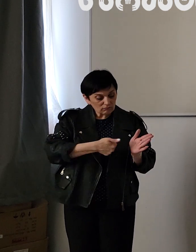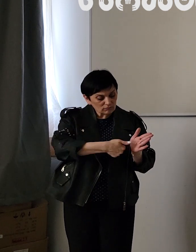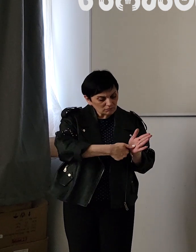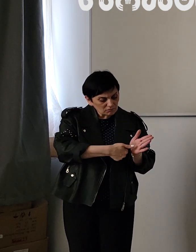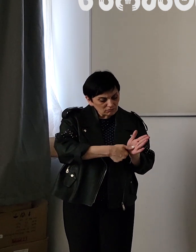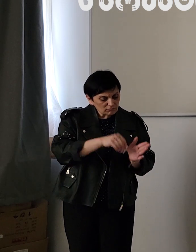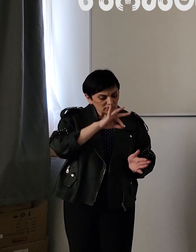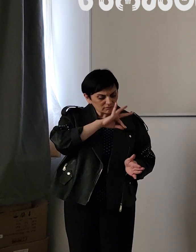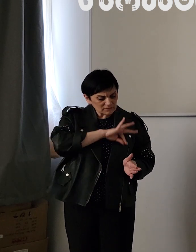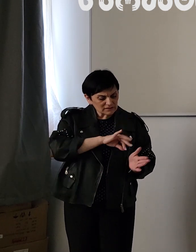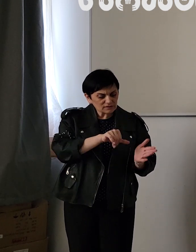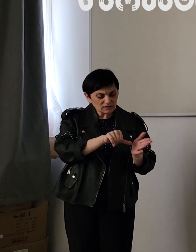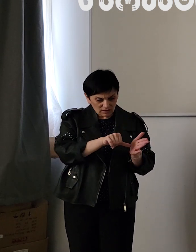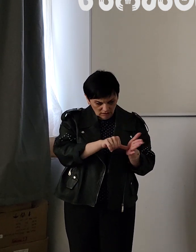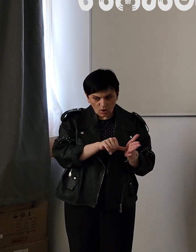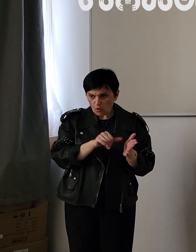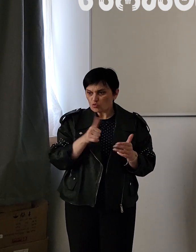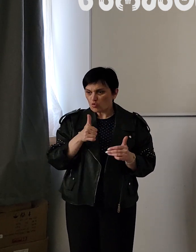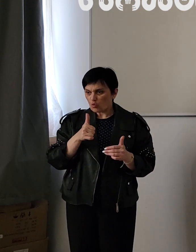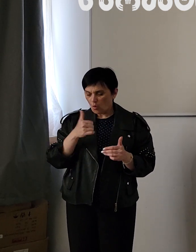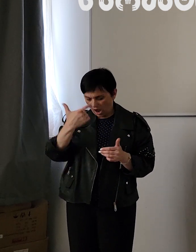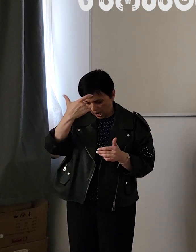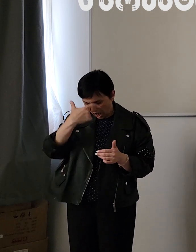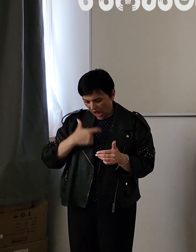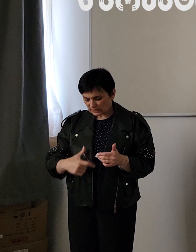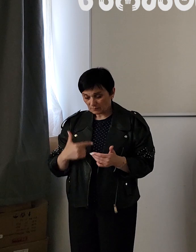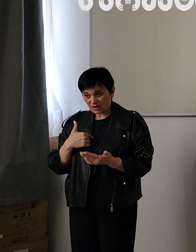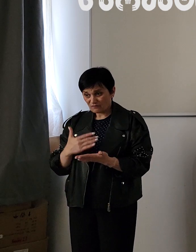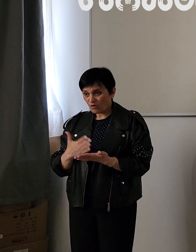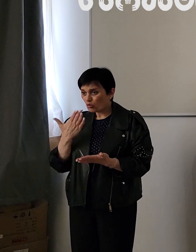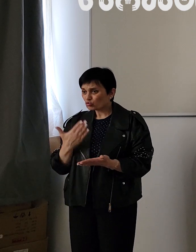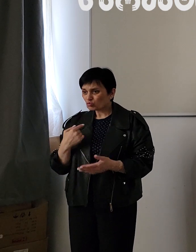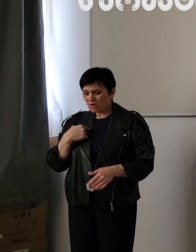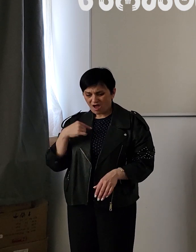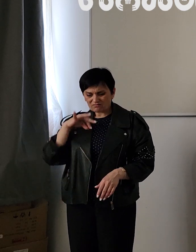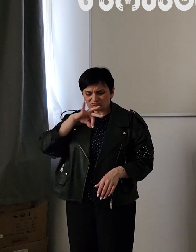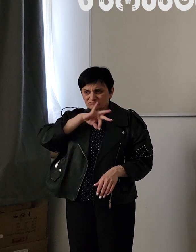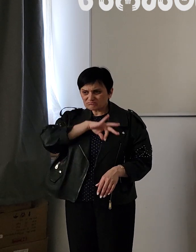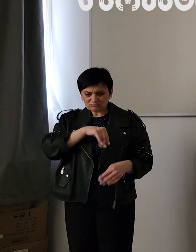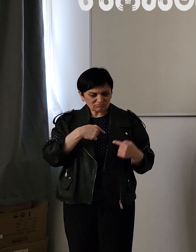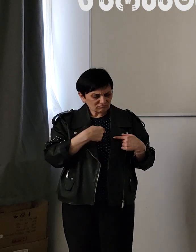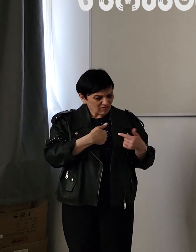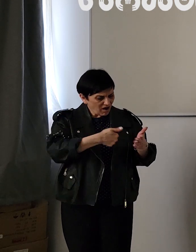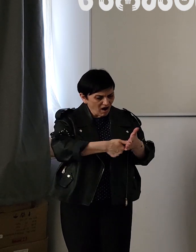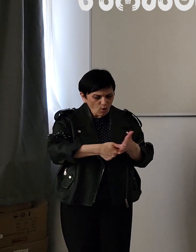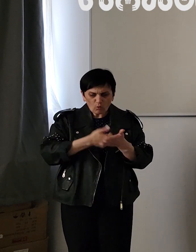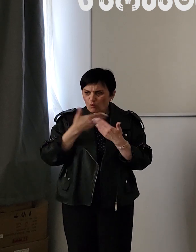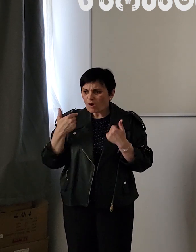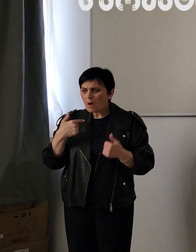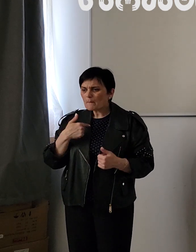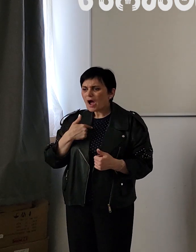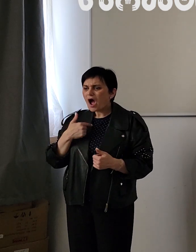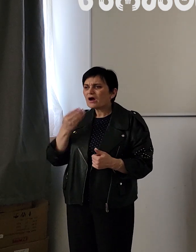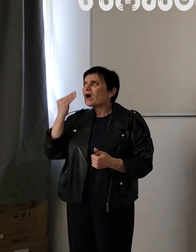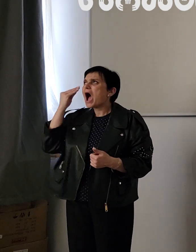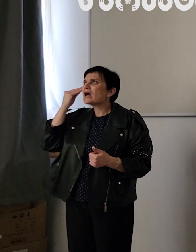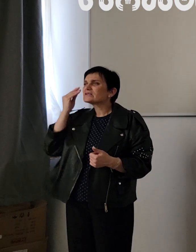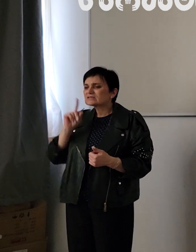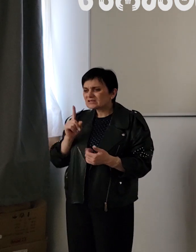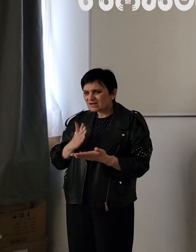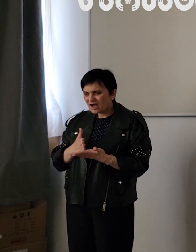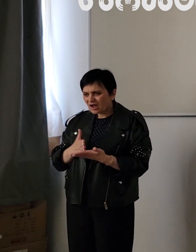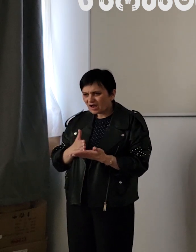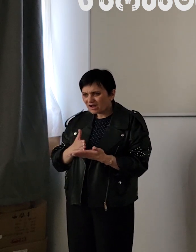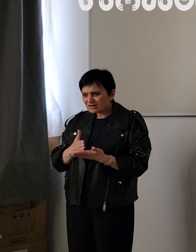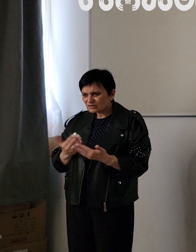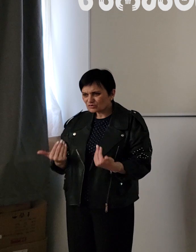გამოადგება, ესე იგი შედგა ის როგორც ადამიანი. და თუ არ გამოადგება, მაშინ რა აზრი აქვს იმის არსებობას? და აი ამ შემთხვევაში